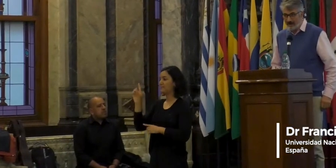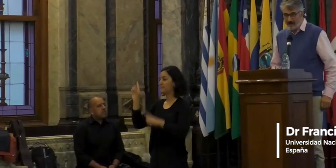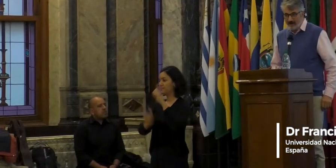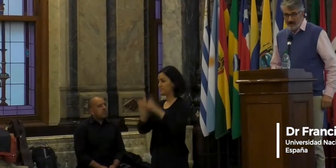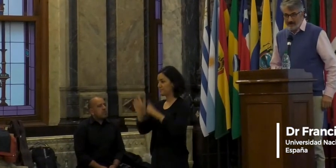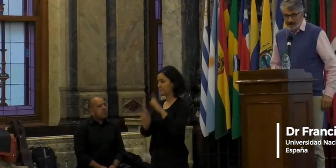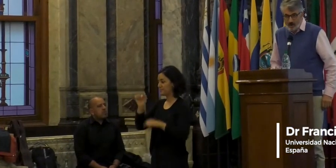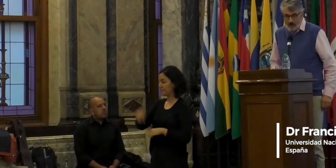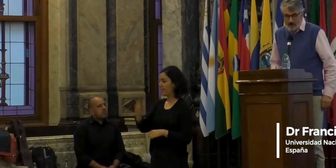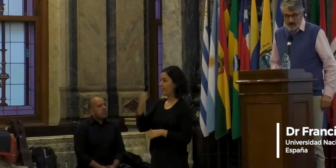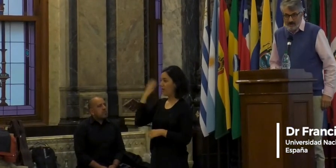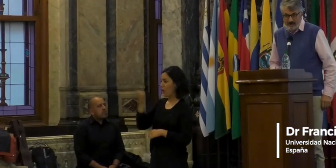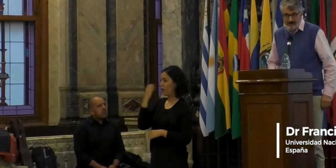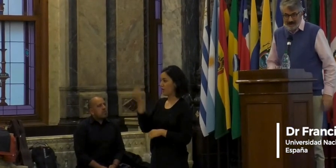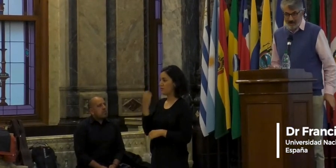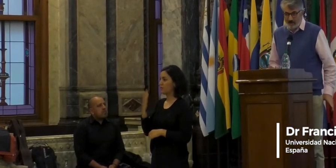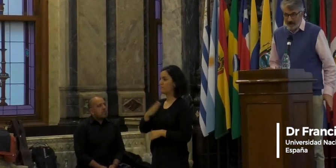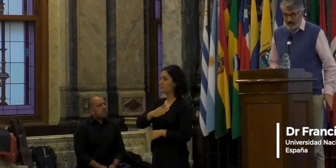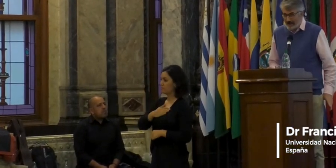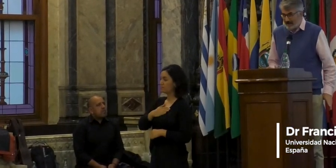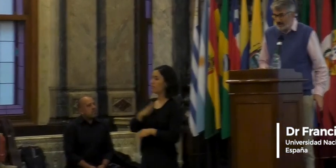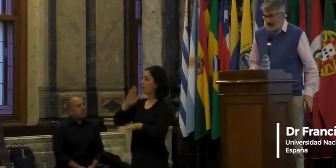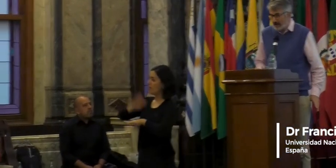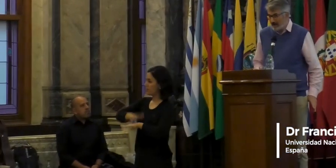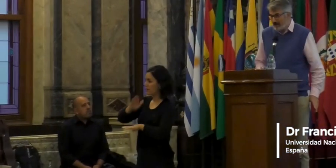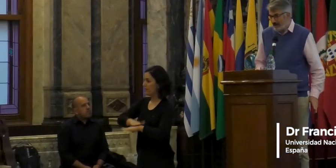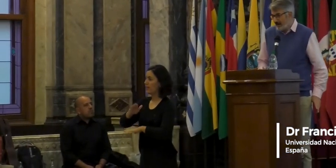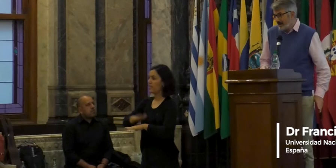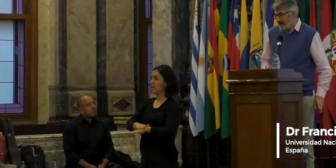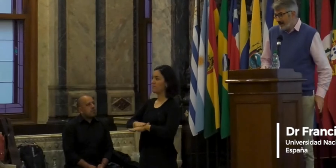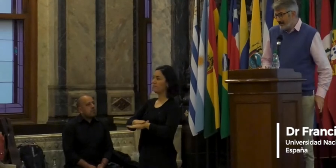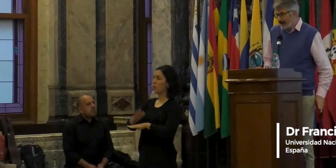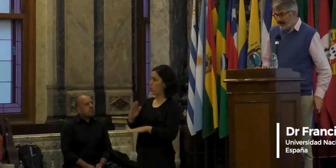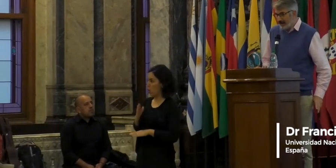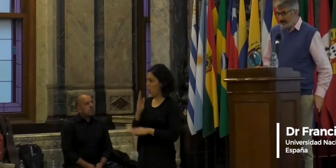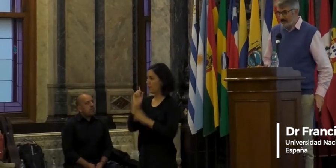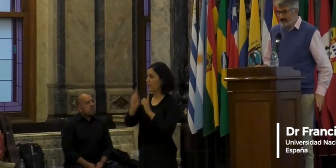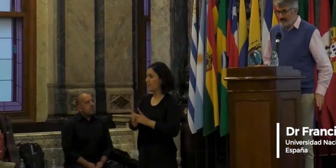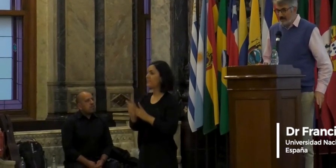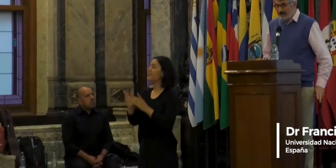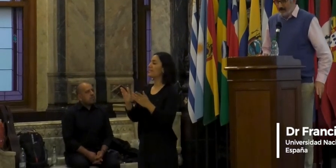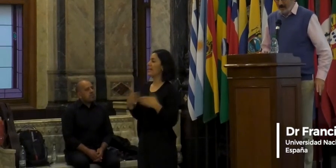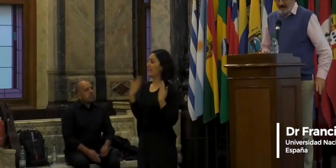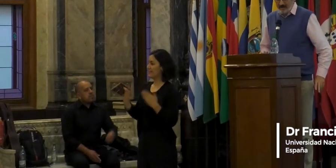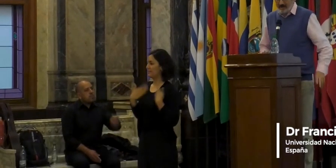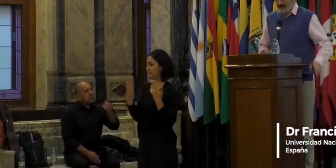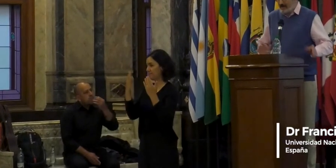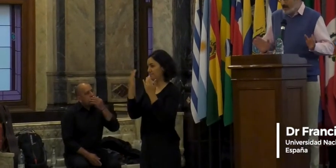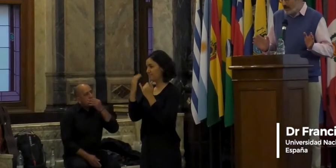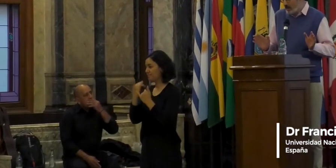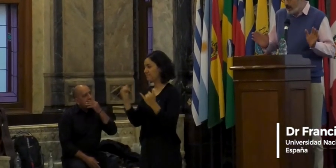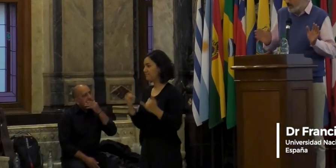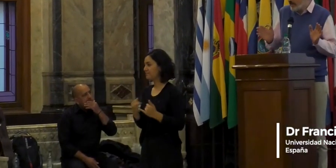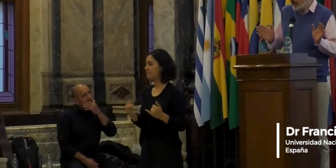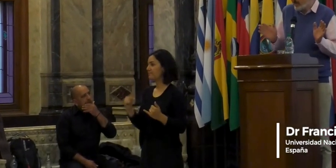por este honor, esta responsabilidad también muy grande y esta alegría. En este